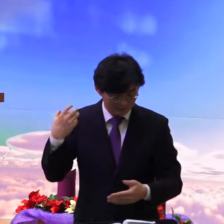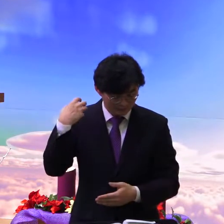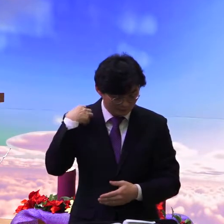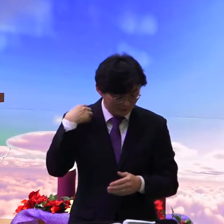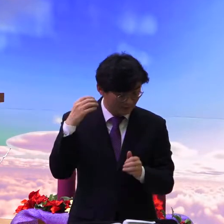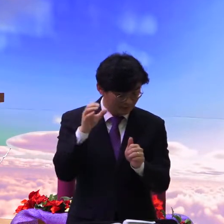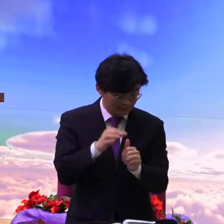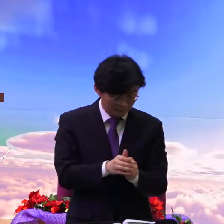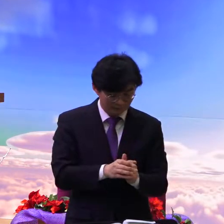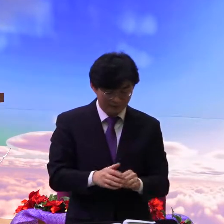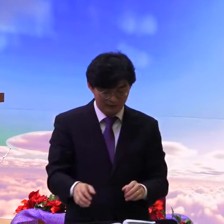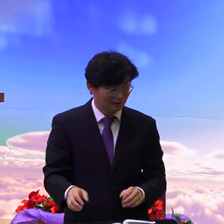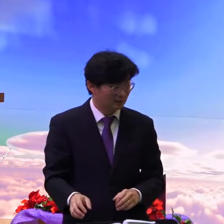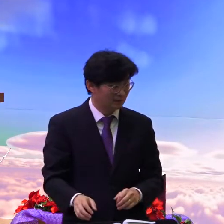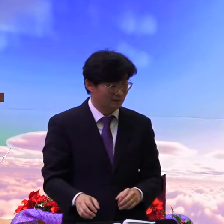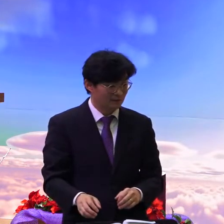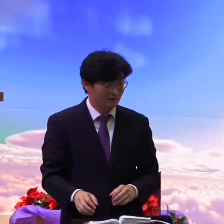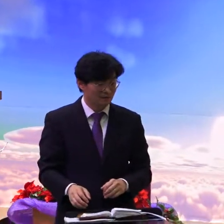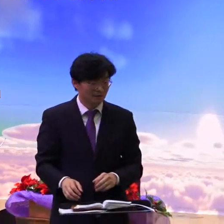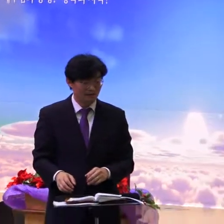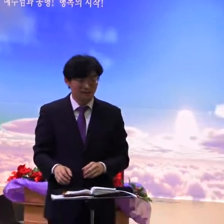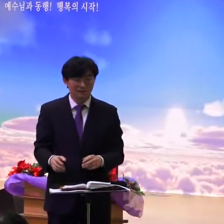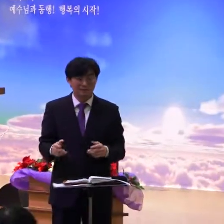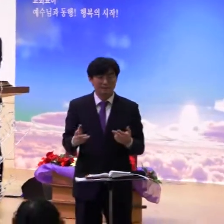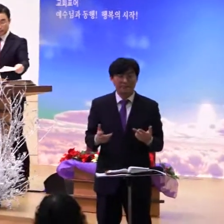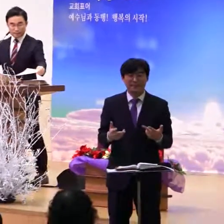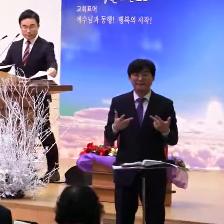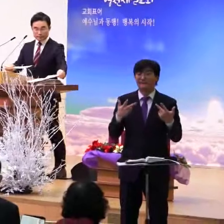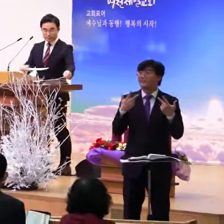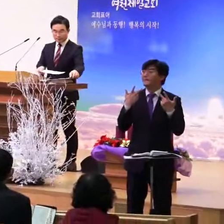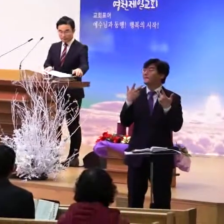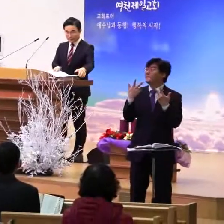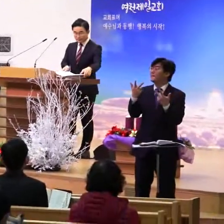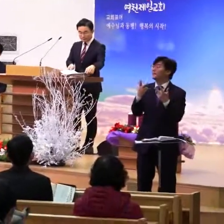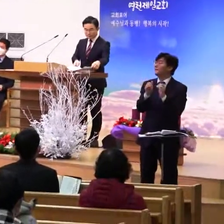각 임명자들을 호명해 주시겠습니다.